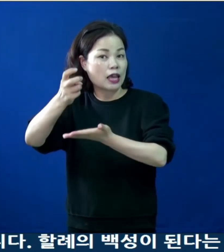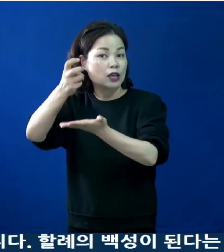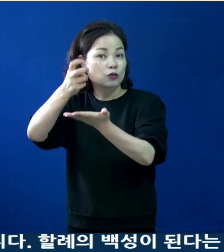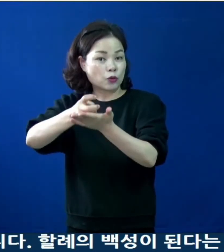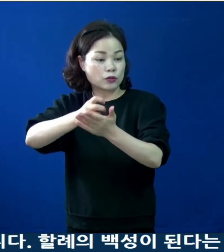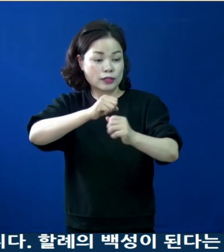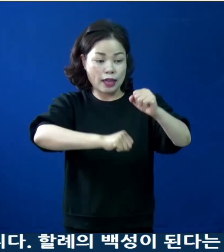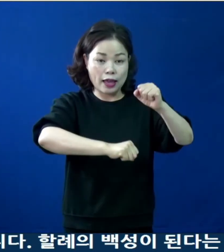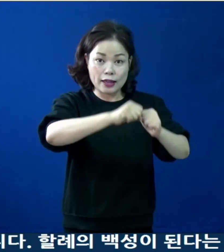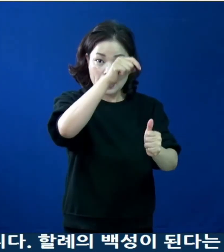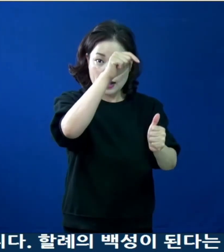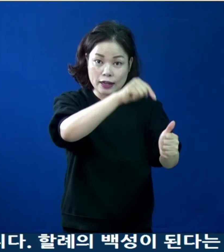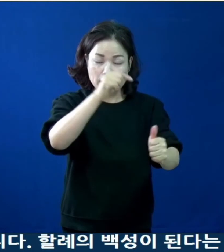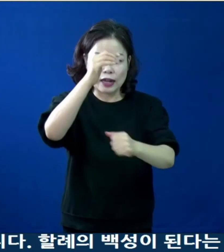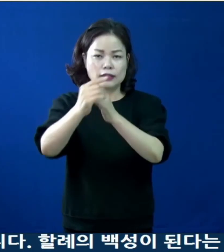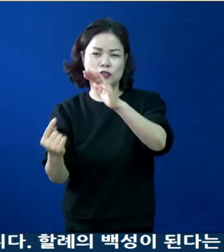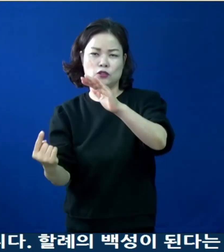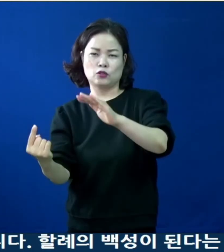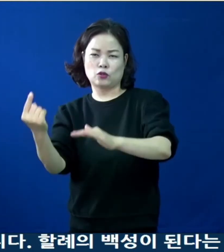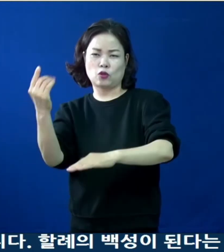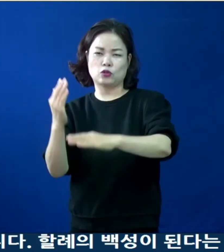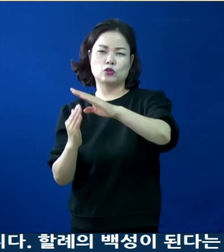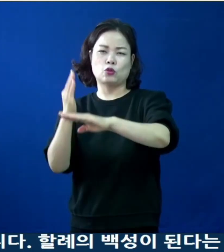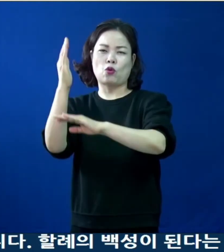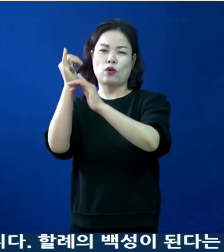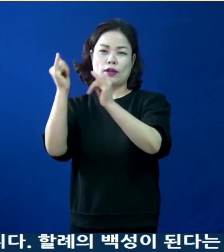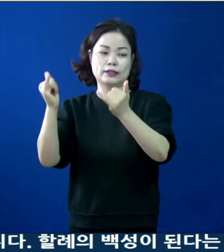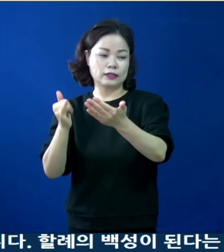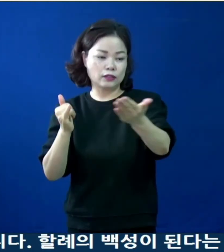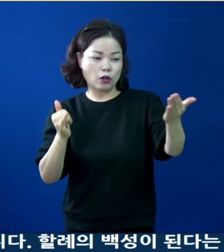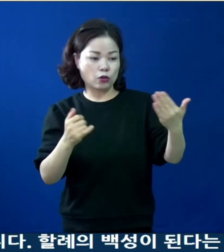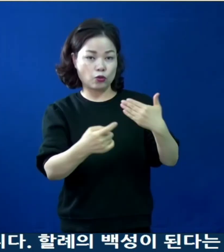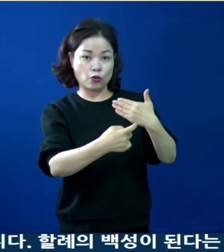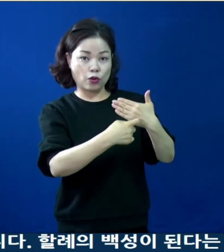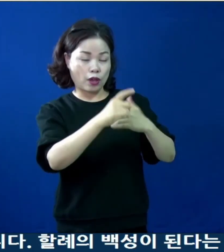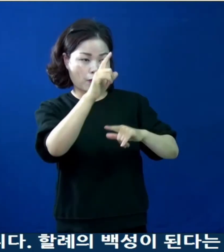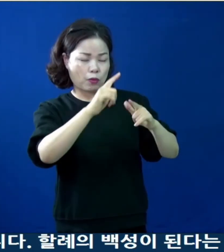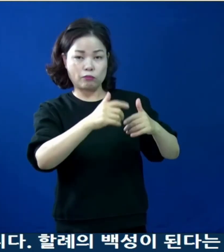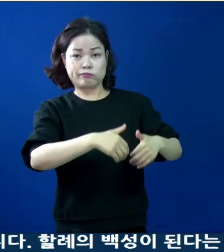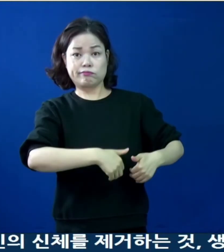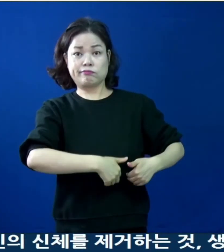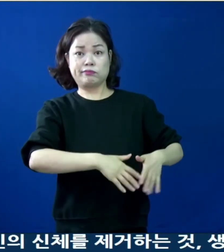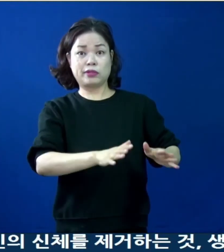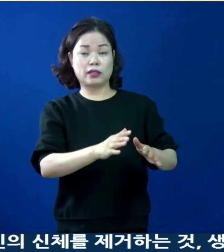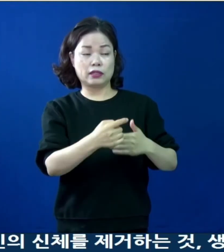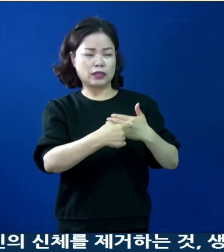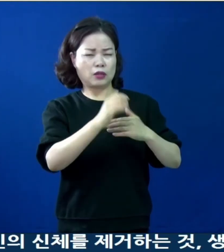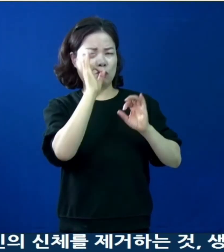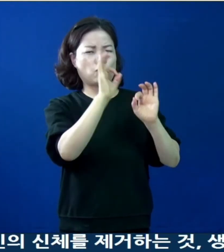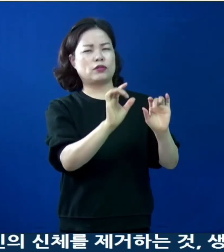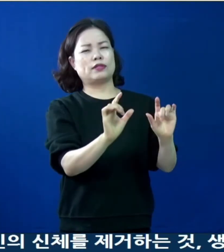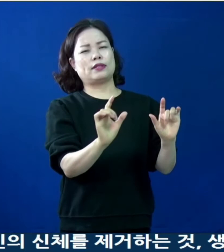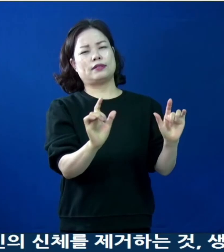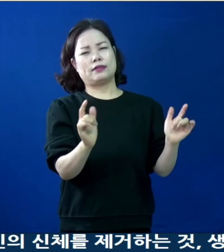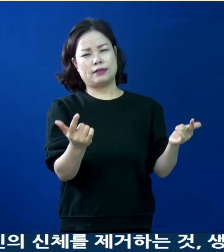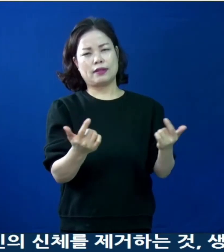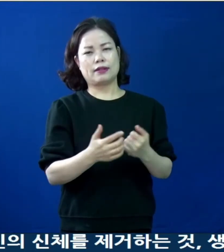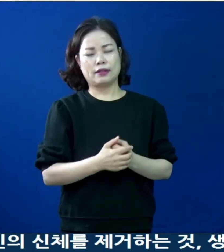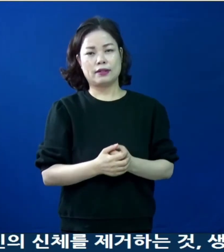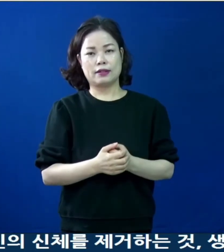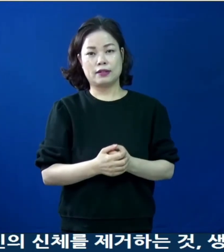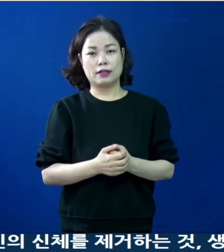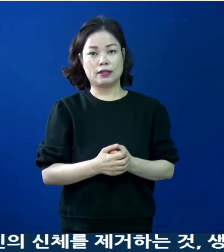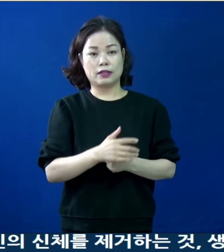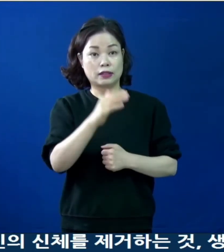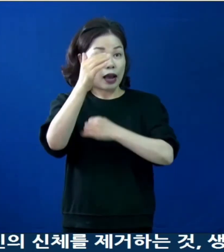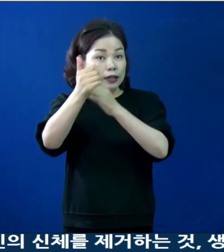행하라. 하나님은 높으신 초월자이시므로 너희의 외모를 볼 필요가 없다. 너희 외모를 보지 않는다. 그러므로